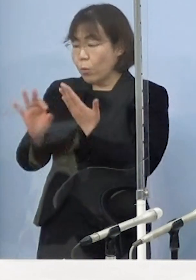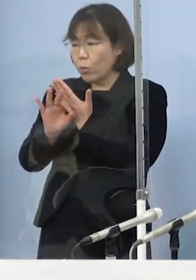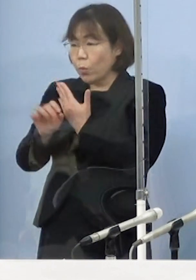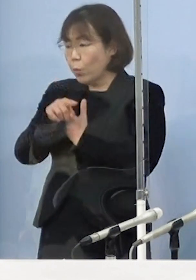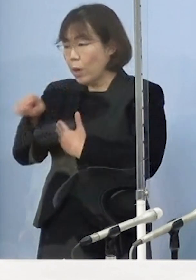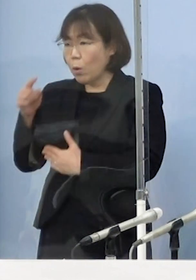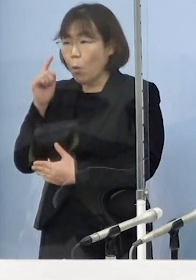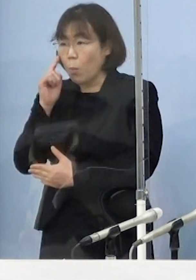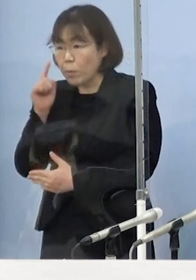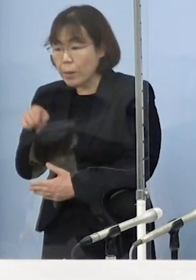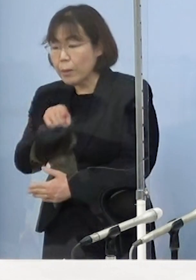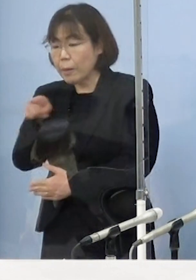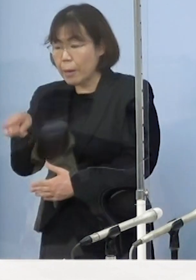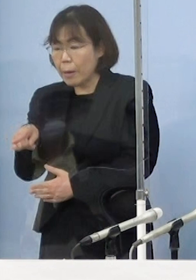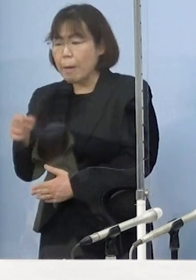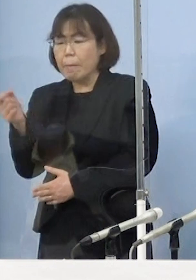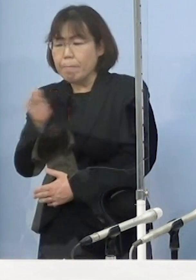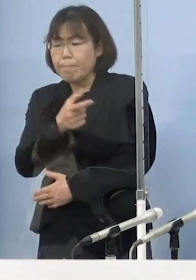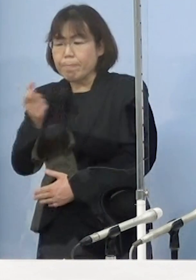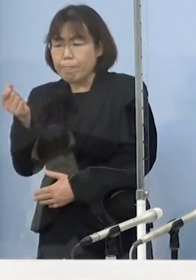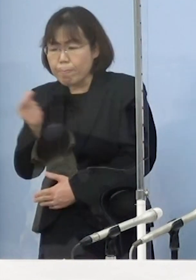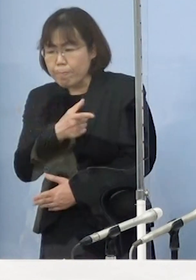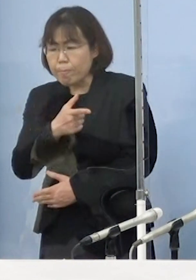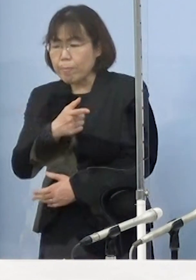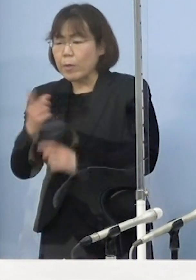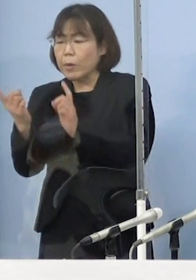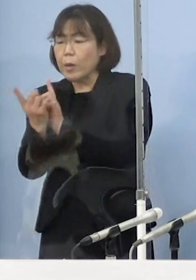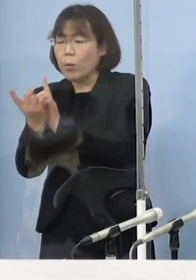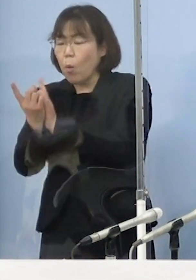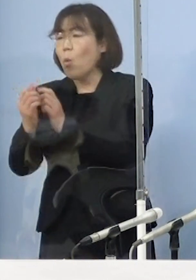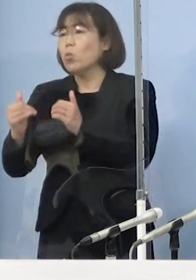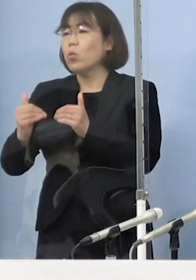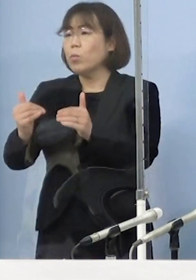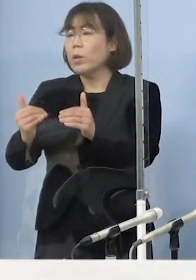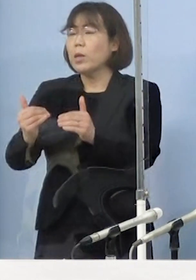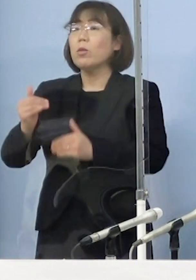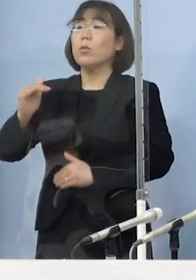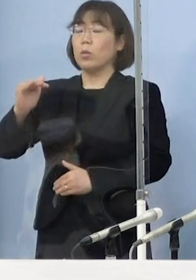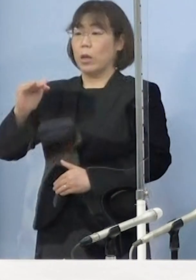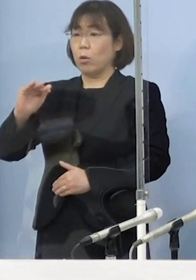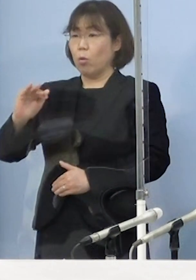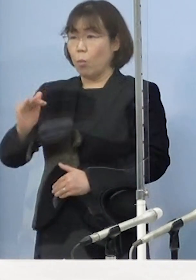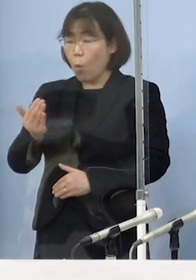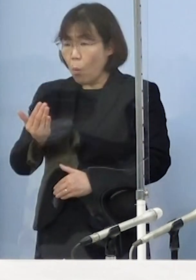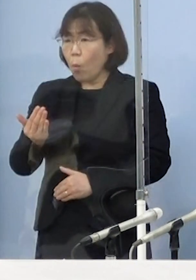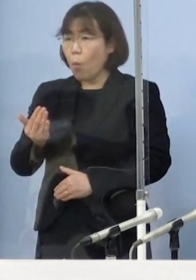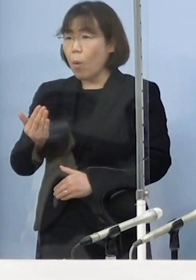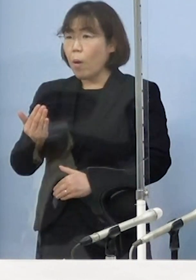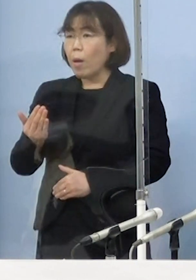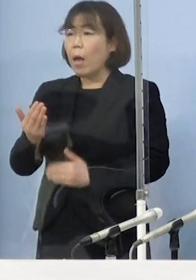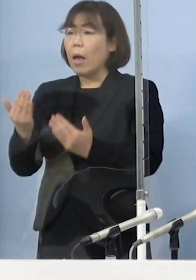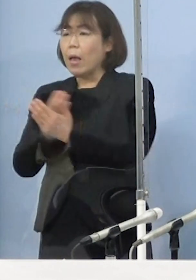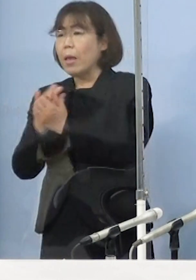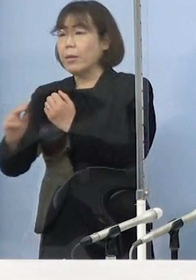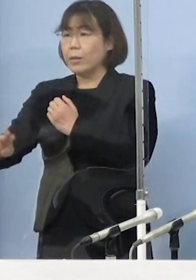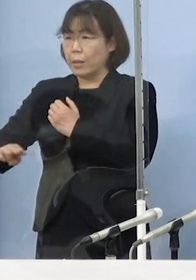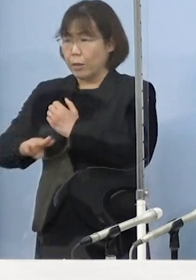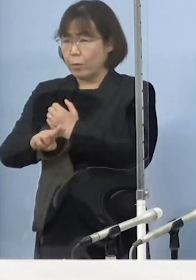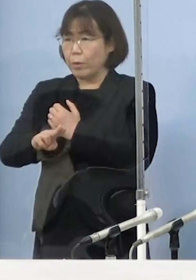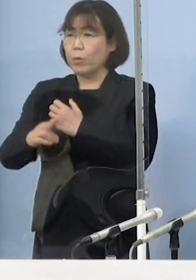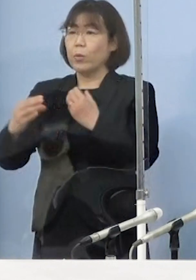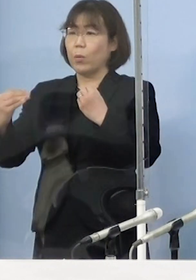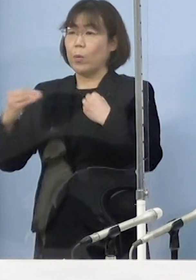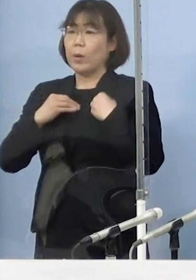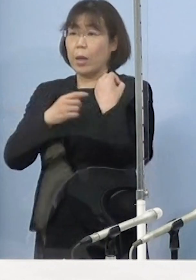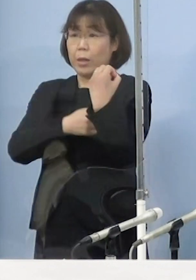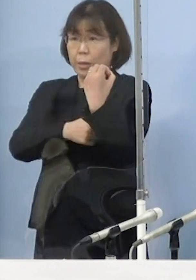それを先手先手で打ってるつもりではあるんですが、必ずしもこの敵なる変異ウイルスの感染